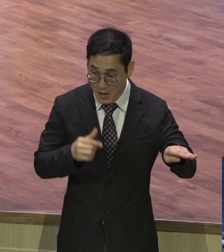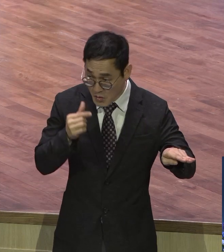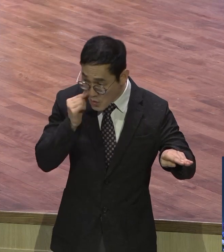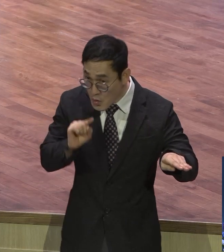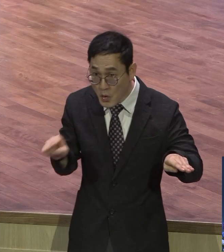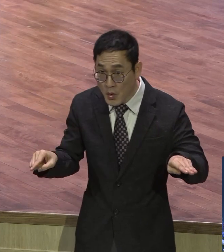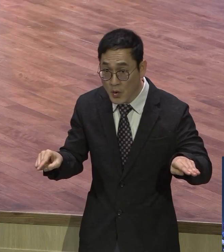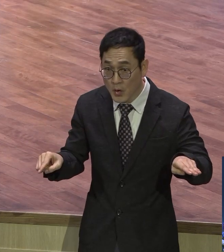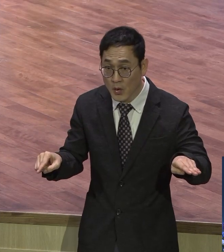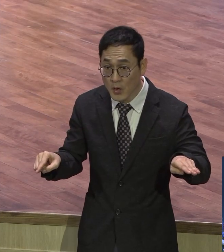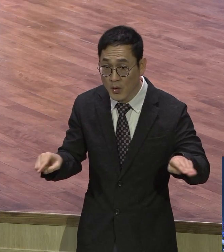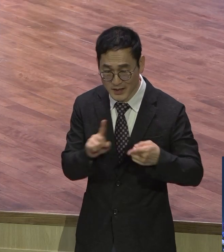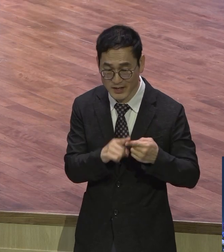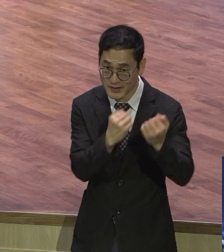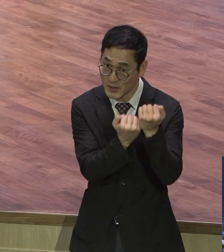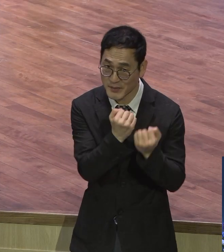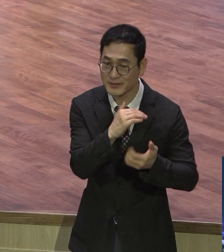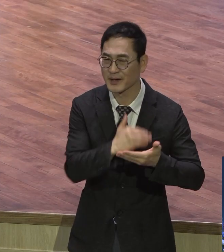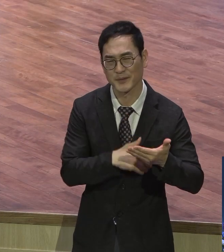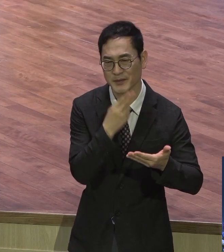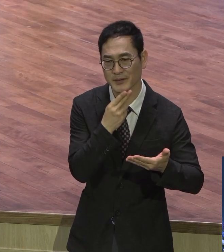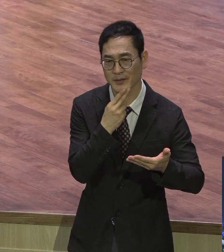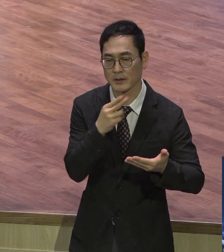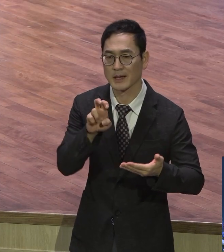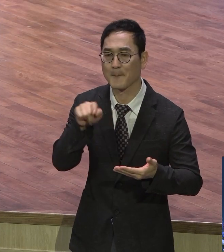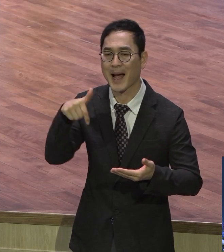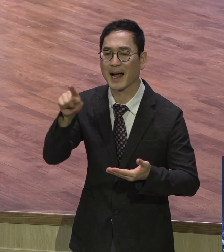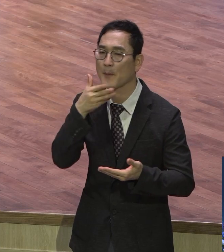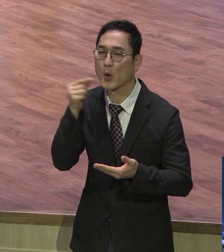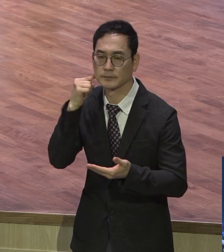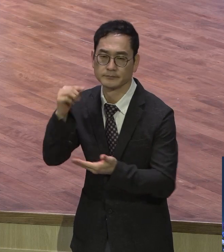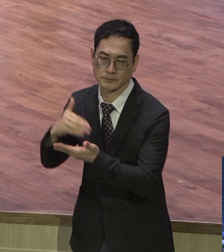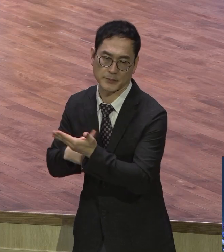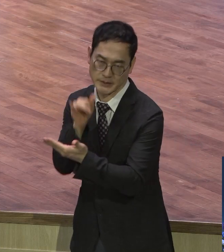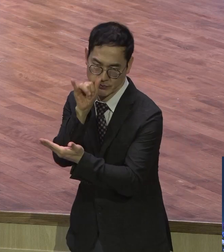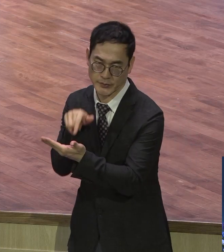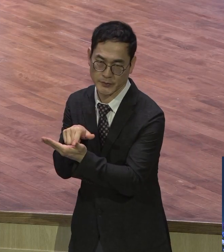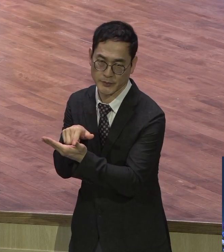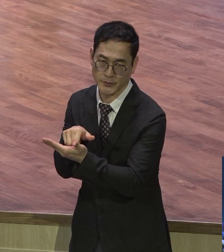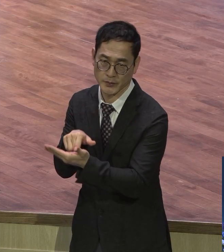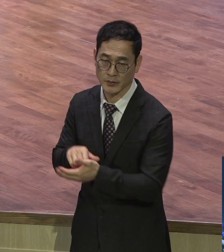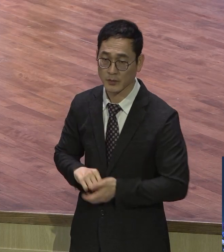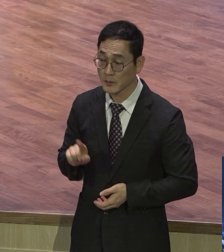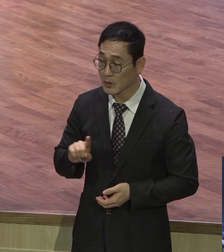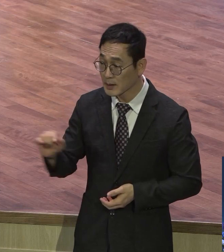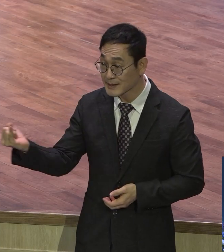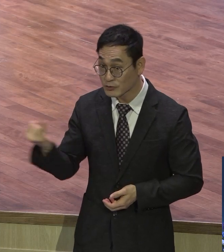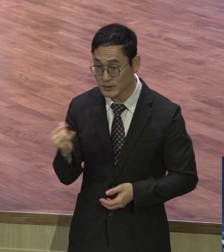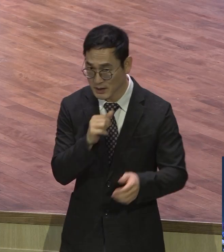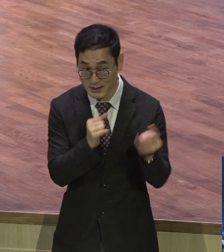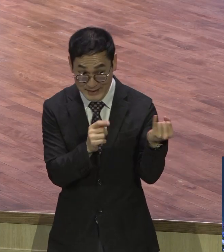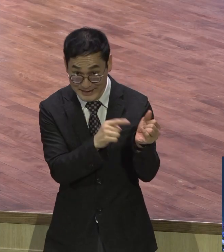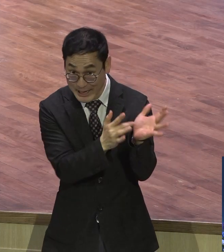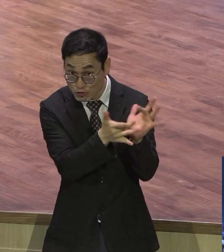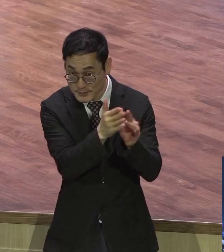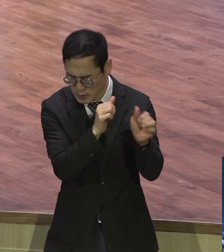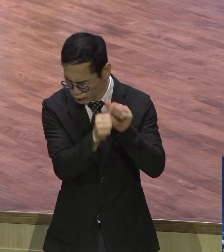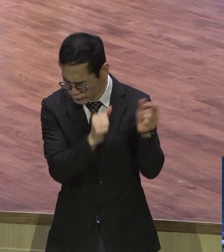언급을 하지 않았지만 마가범 마가범 5장 27절에 보면 이 여자가 예수님의 소문 듣고